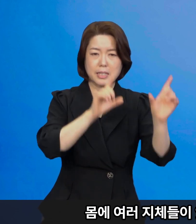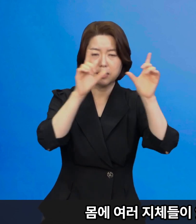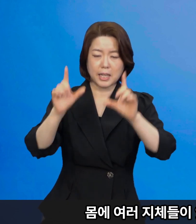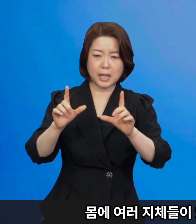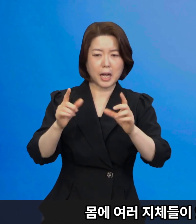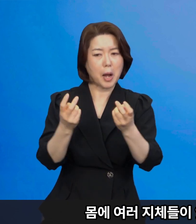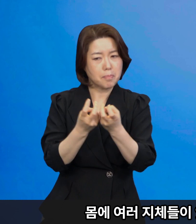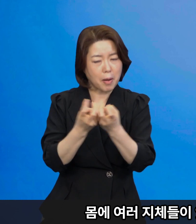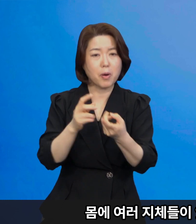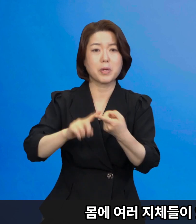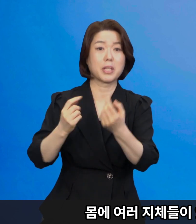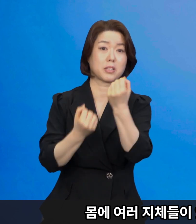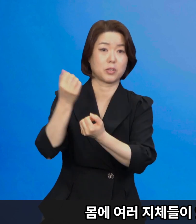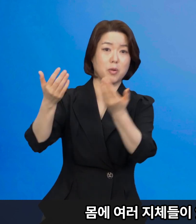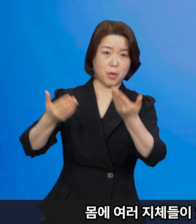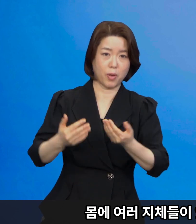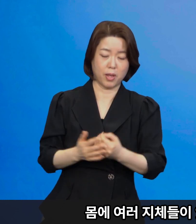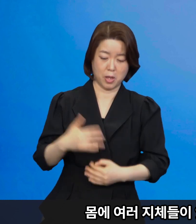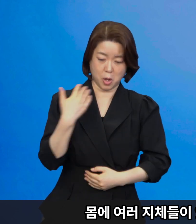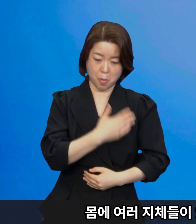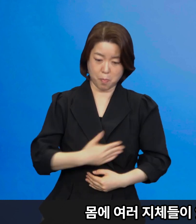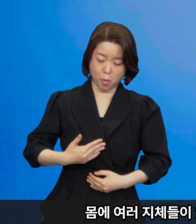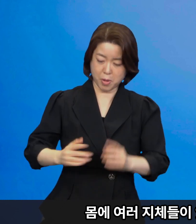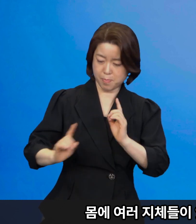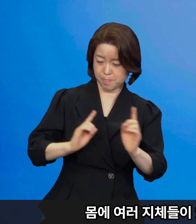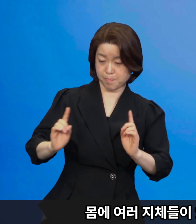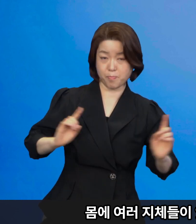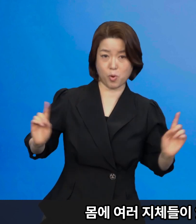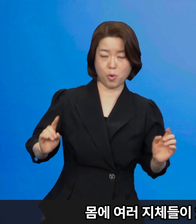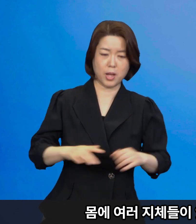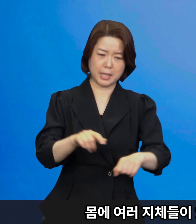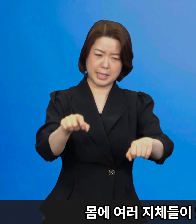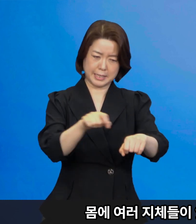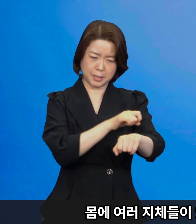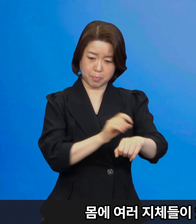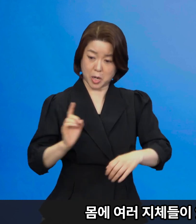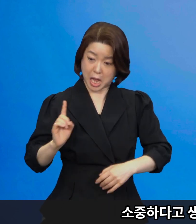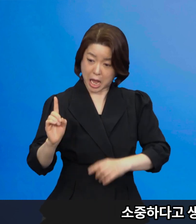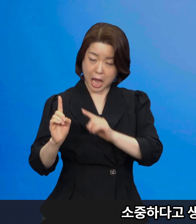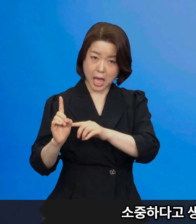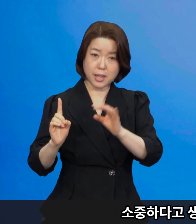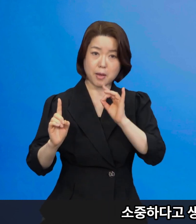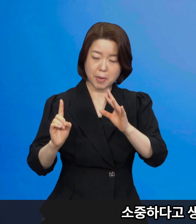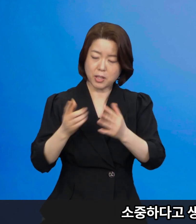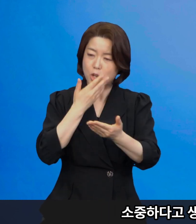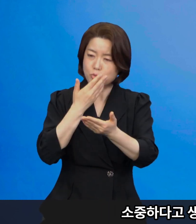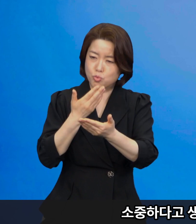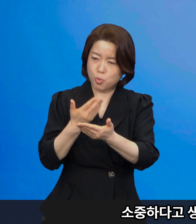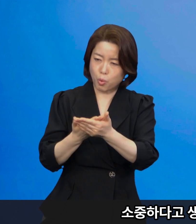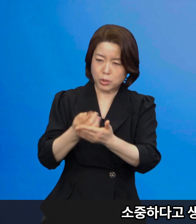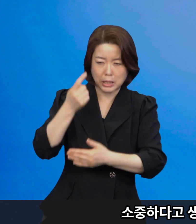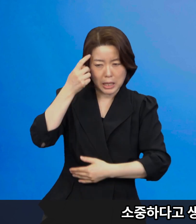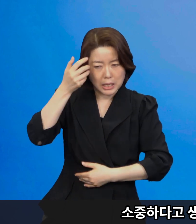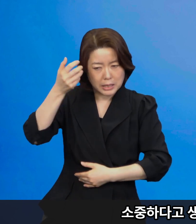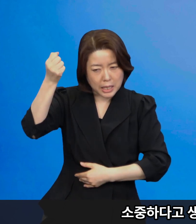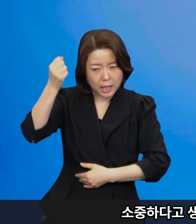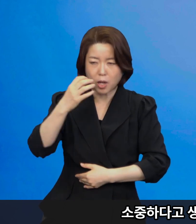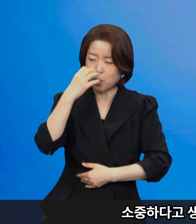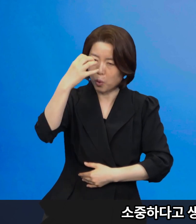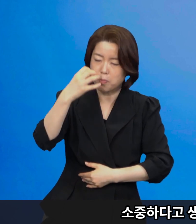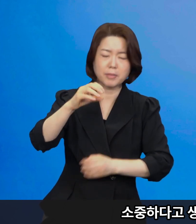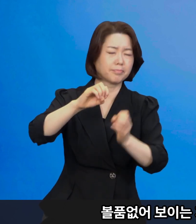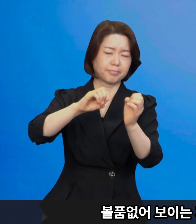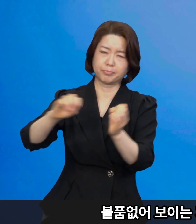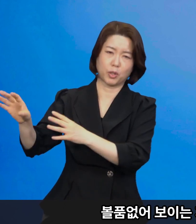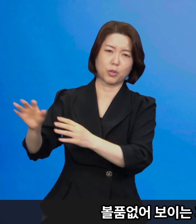있습니다. 몸에 여러 지체들이 있지만 어떤 특별한 것만이 소중하다고 생각하는 교만을